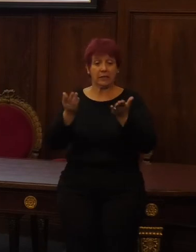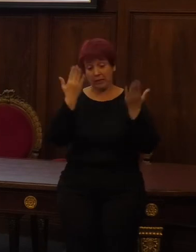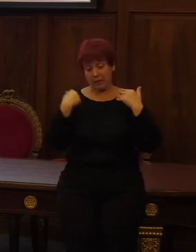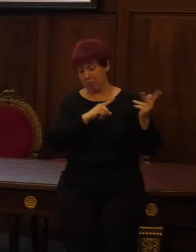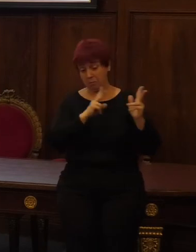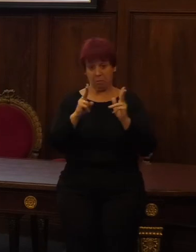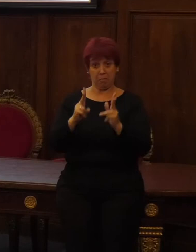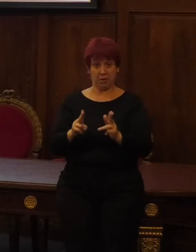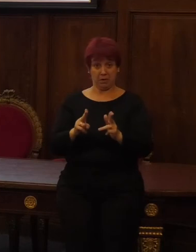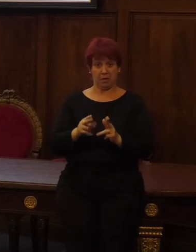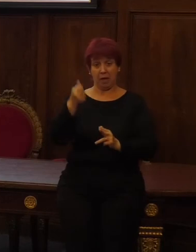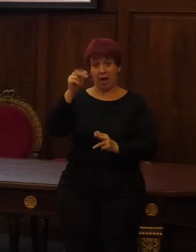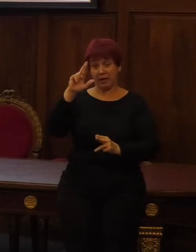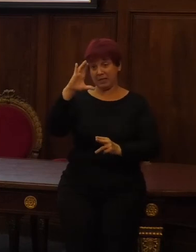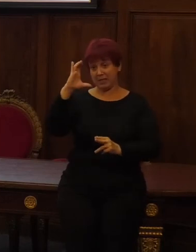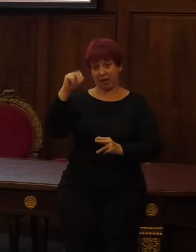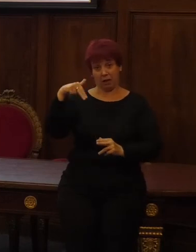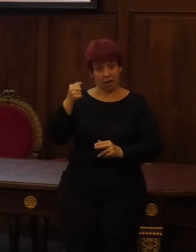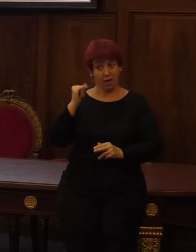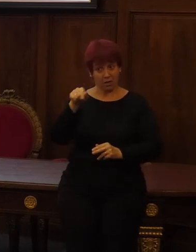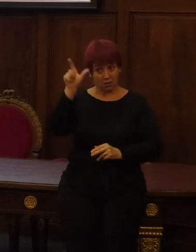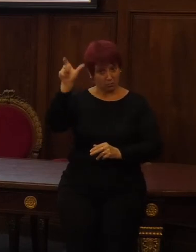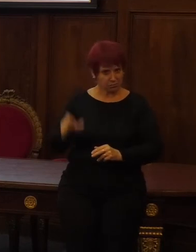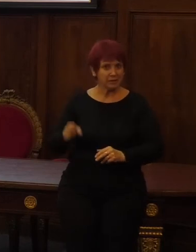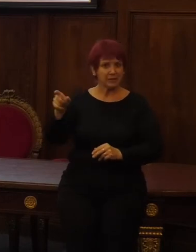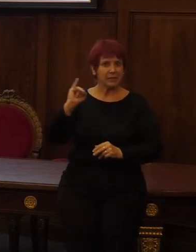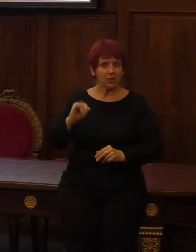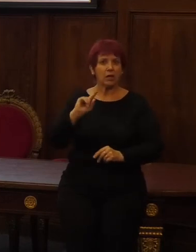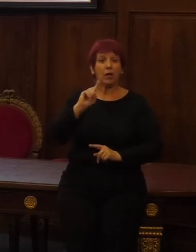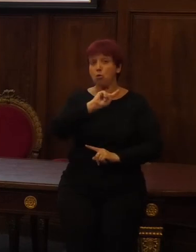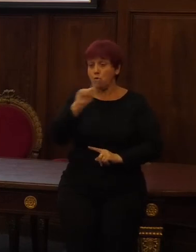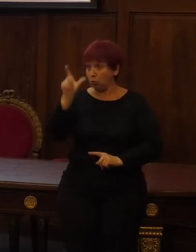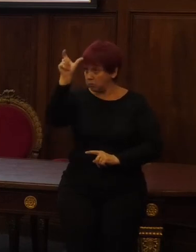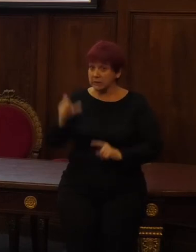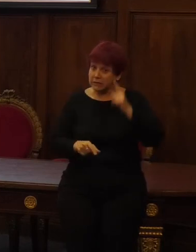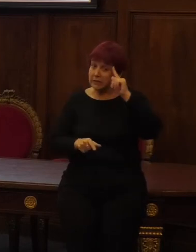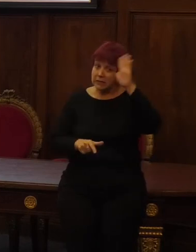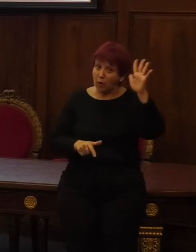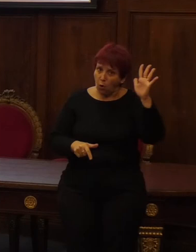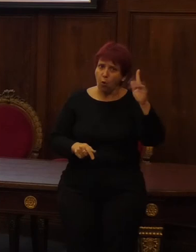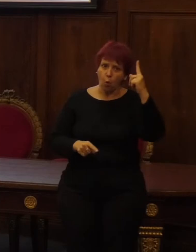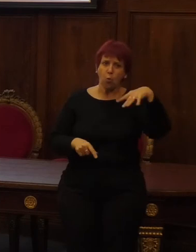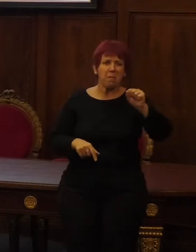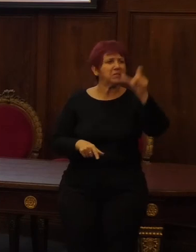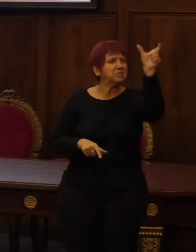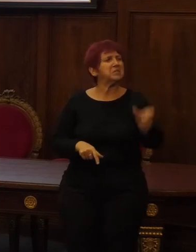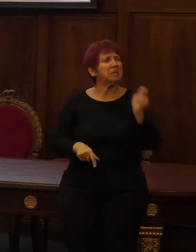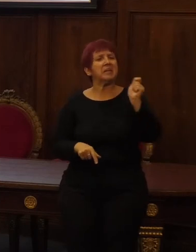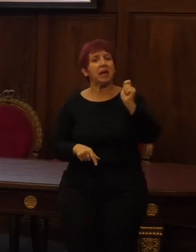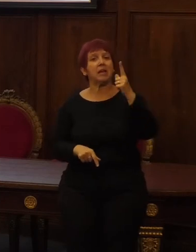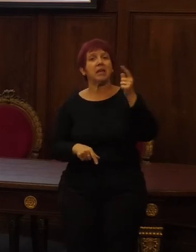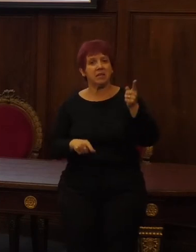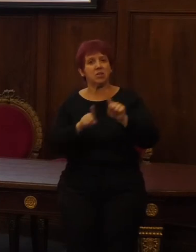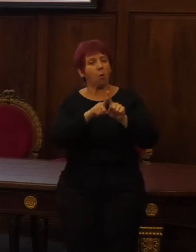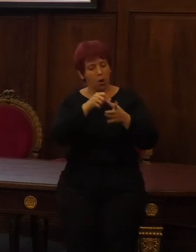el periodo de Rodrigo Arocena. Y tuvimos un no psicólogo que apostó también por